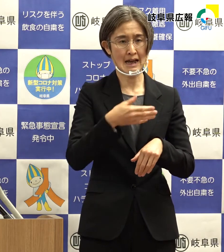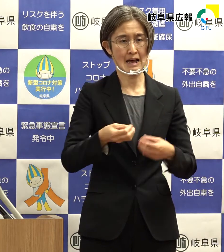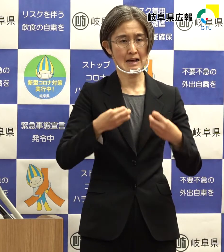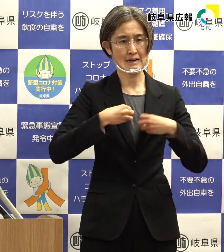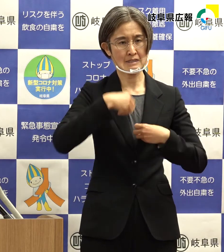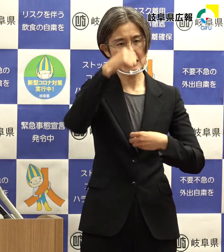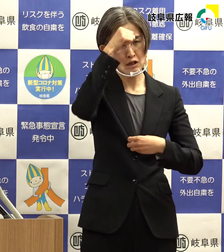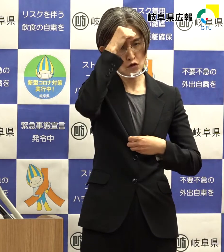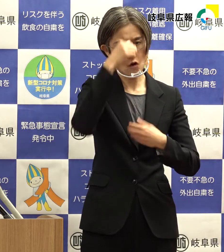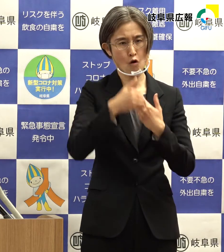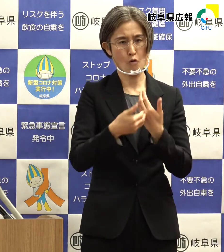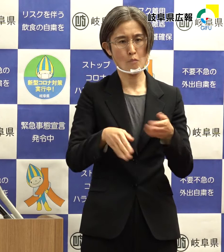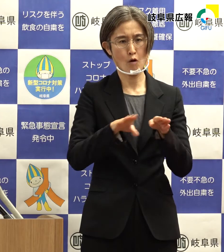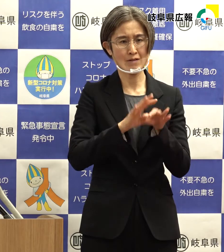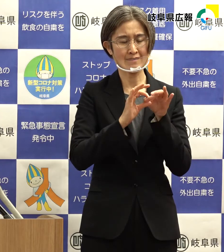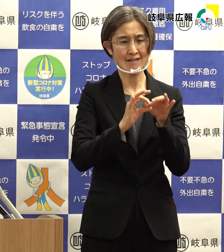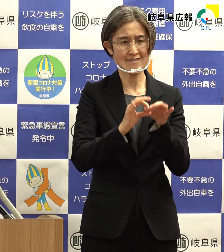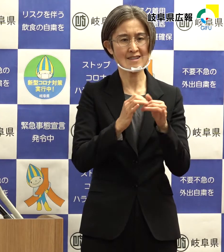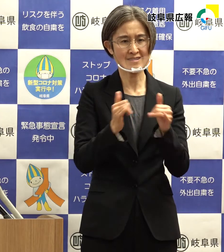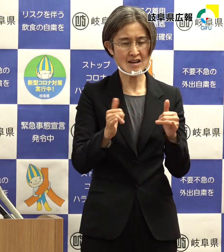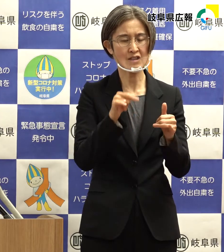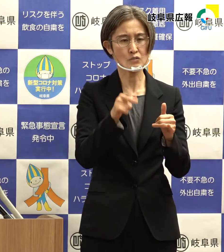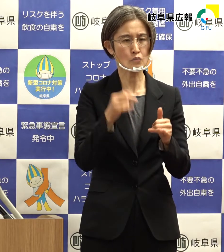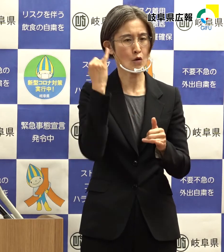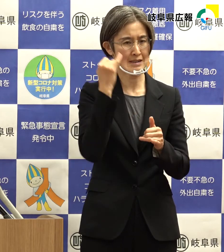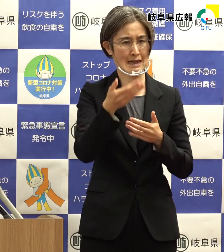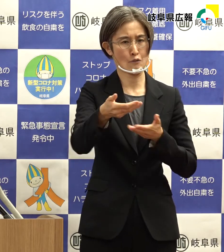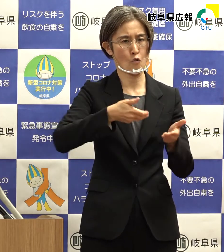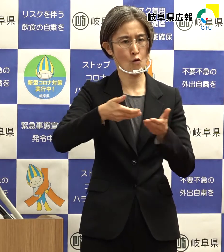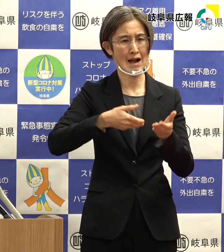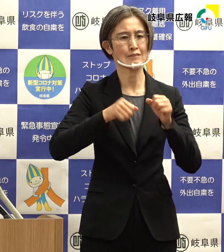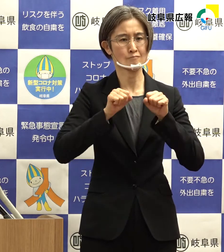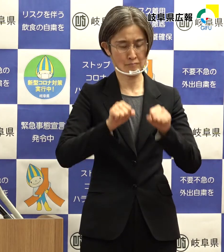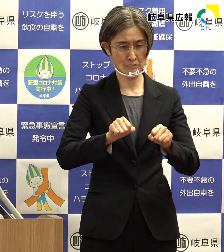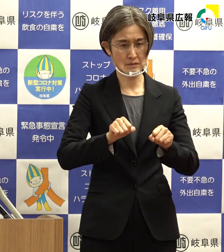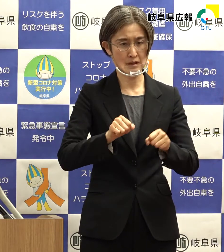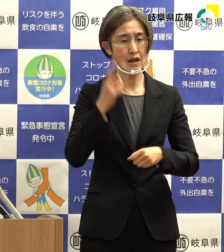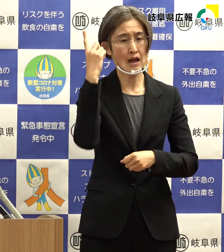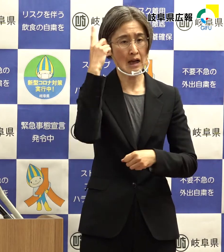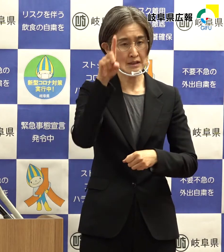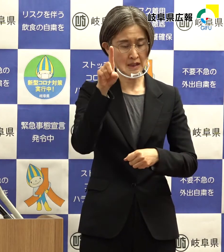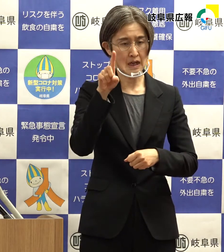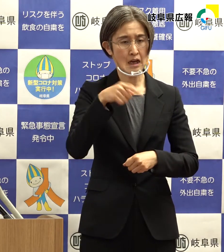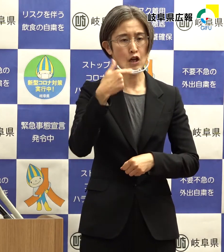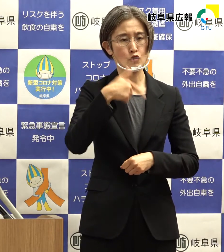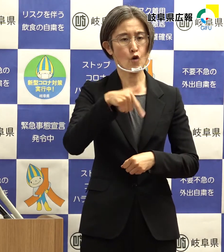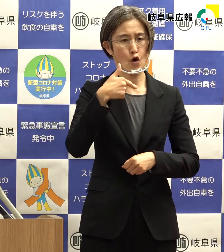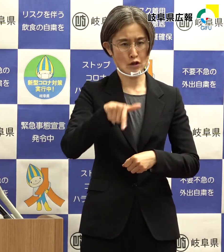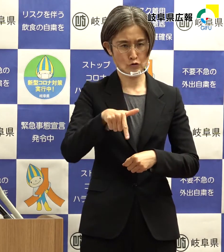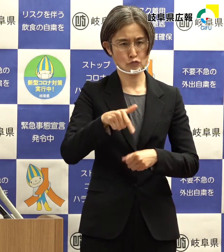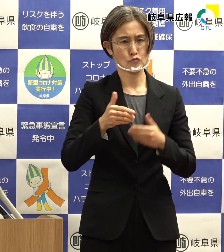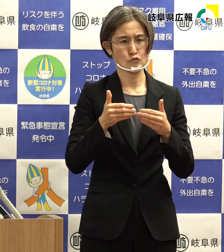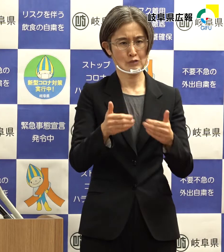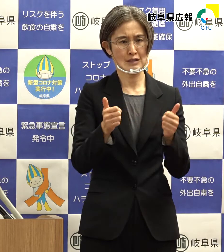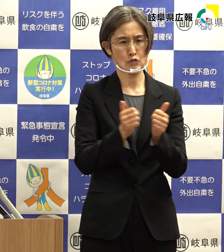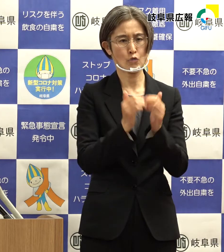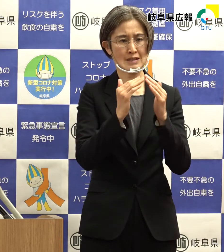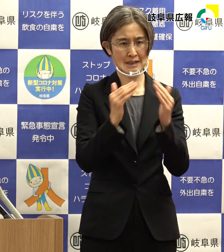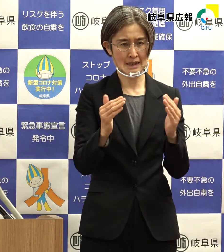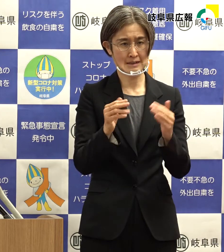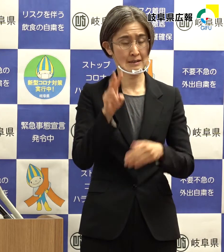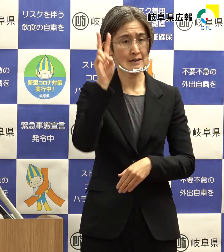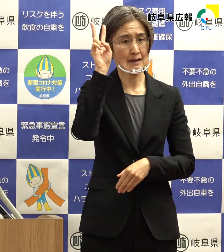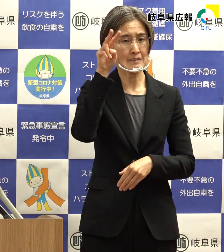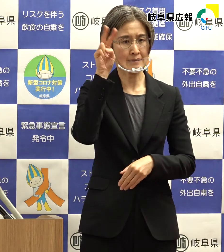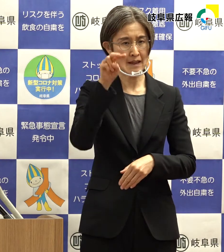との意見交換をやらせていただきます。明日は教育推進協議会、それからあさってはワクチン接種に関